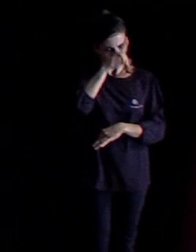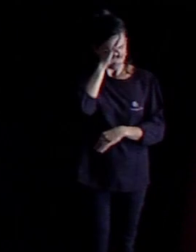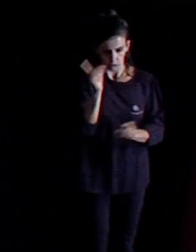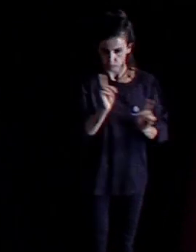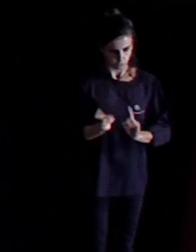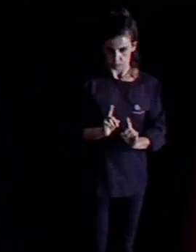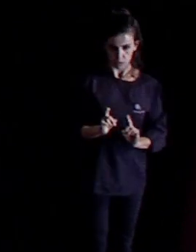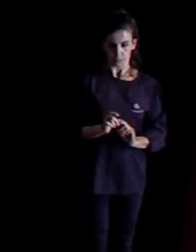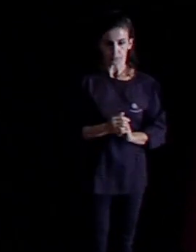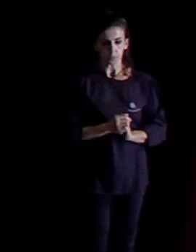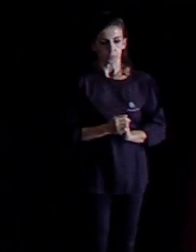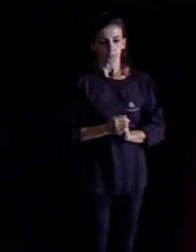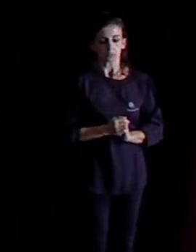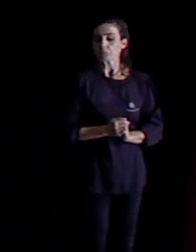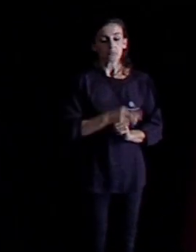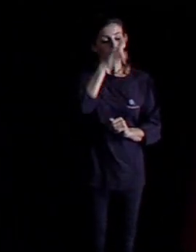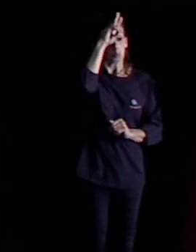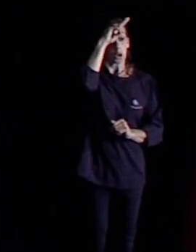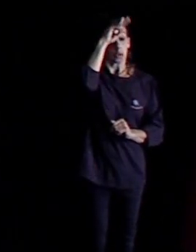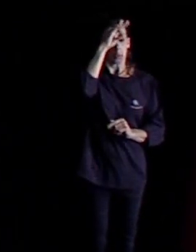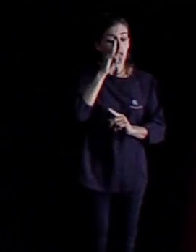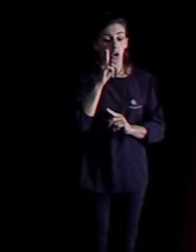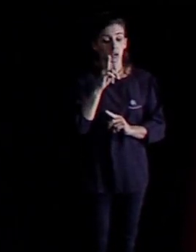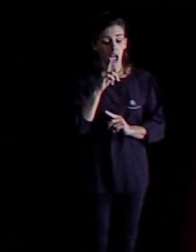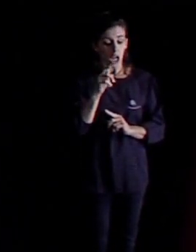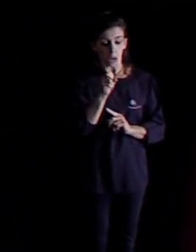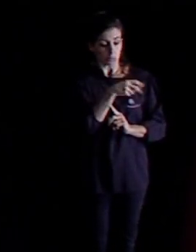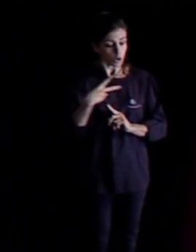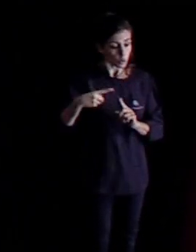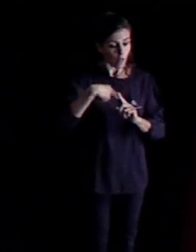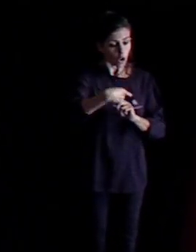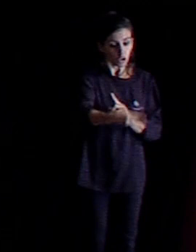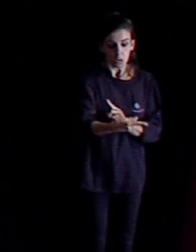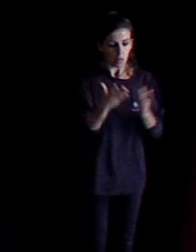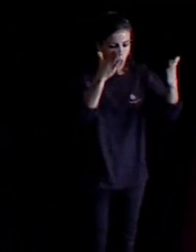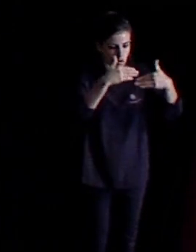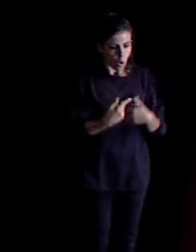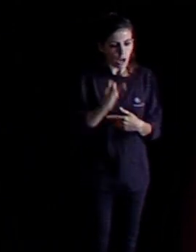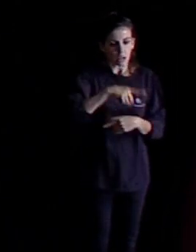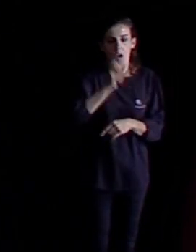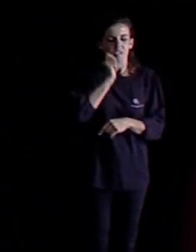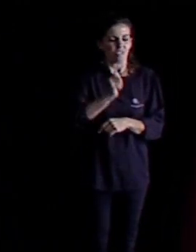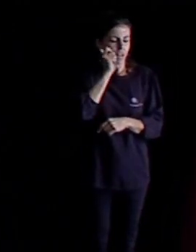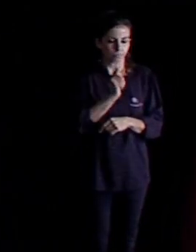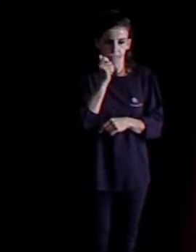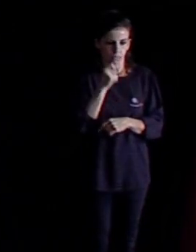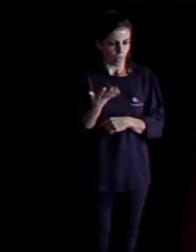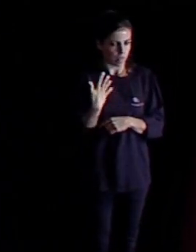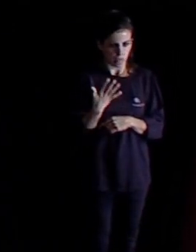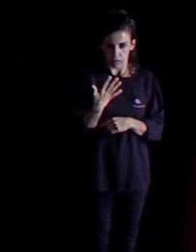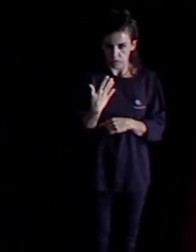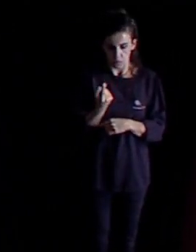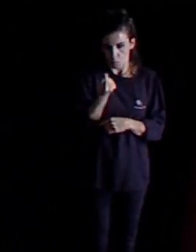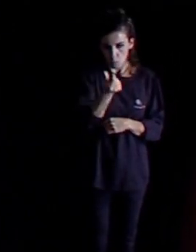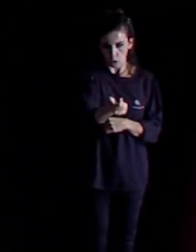cometido. Se despreocupan de su rendimiento y tienen un afecto muy superficial y muy deficiente.